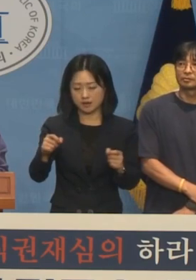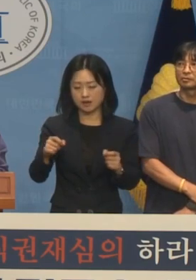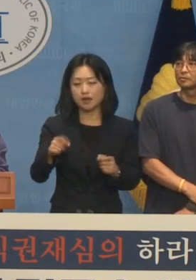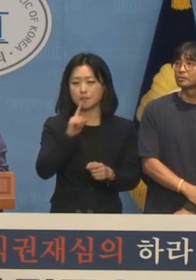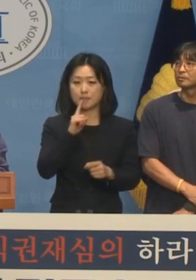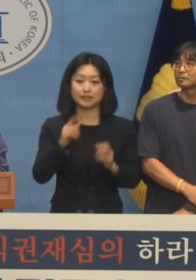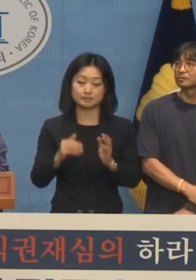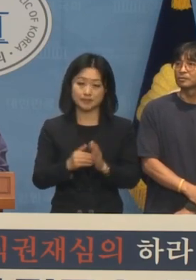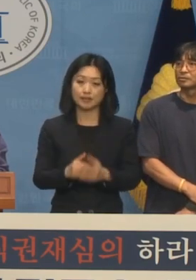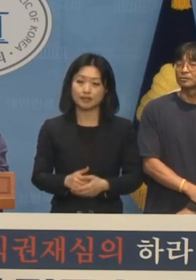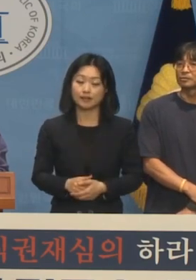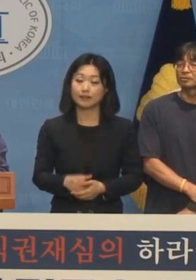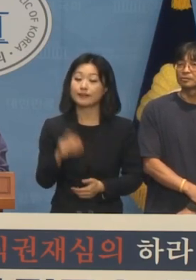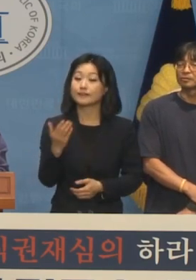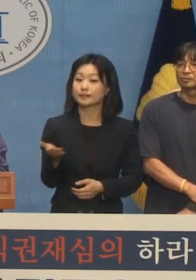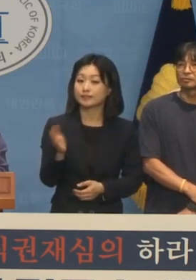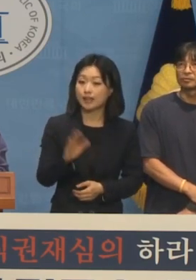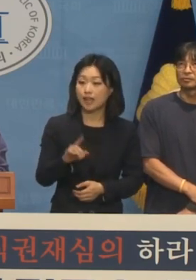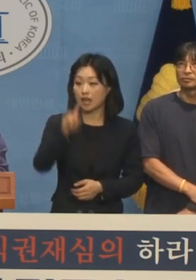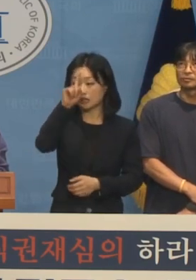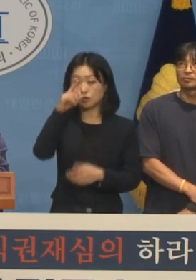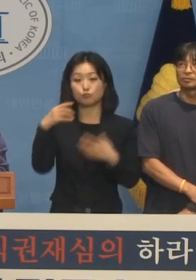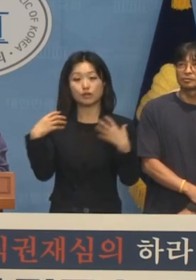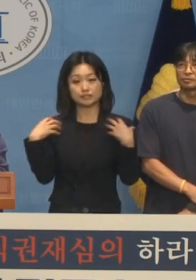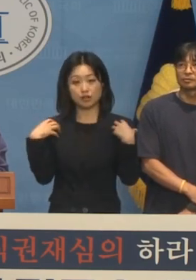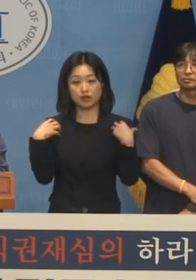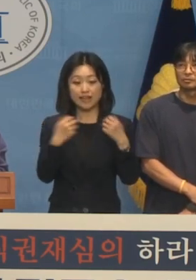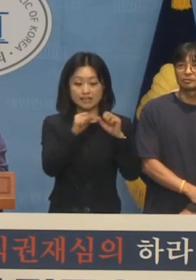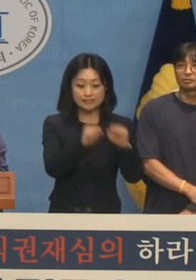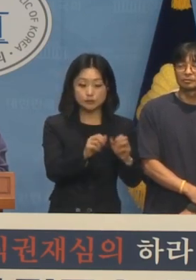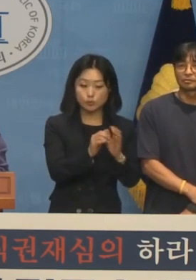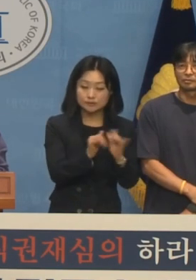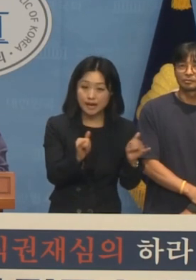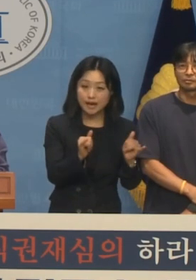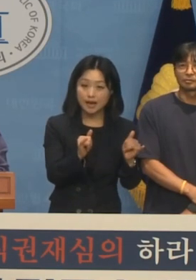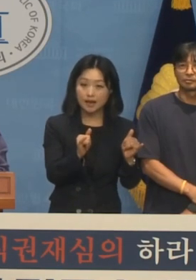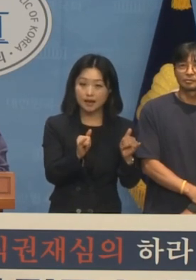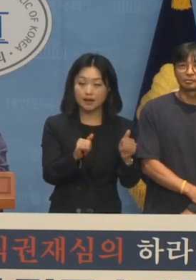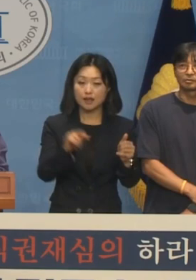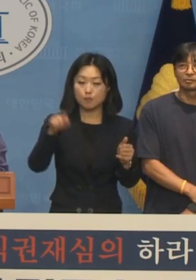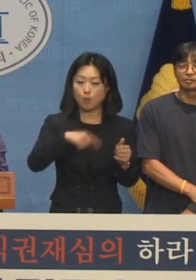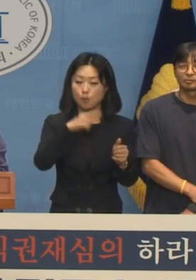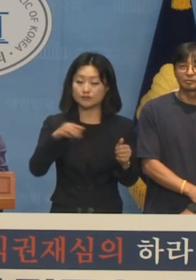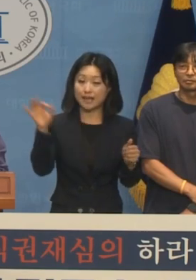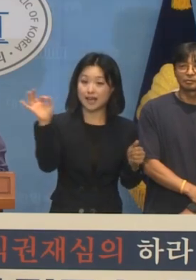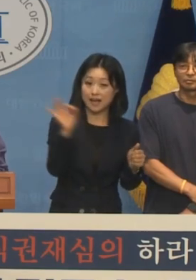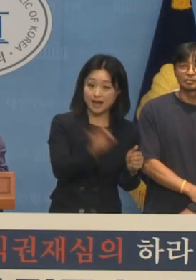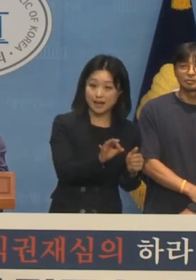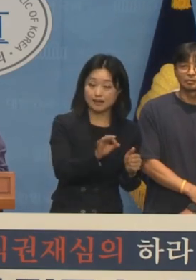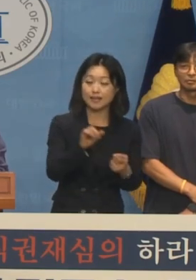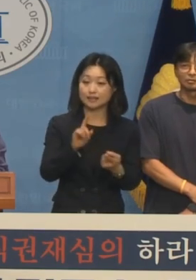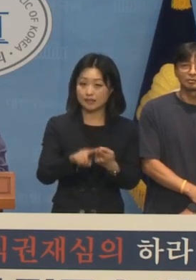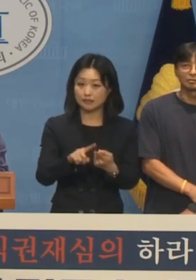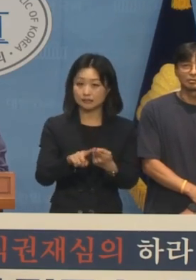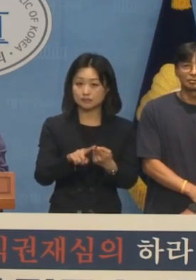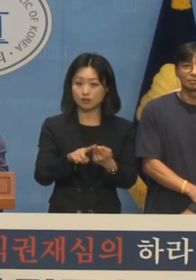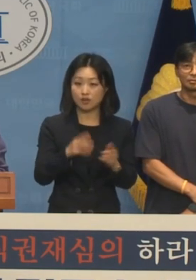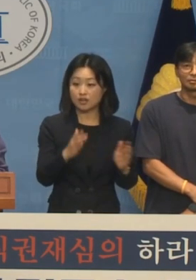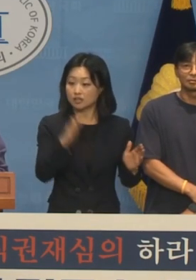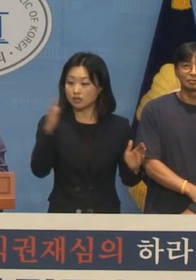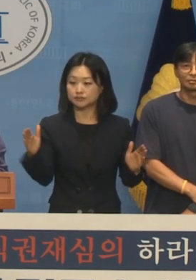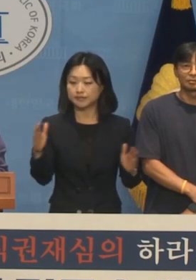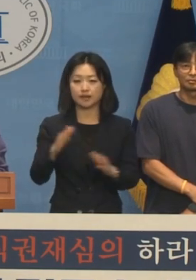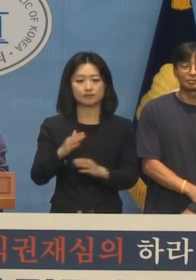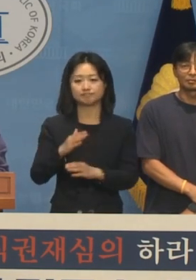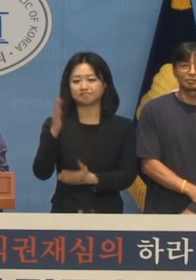합니다. 그런데 정부가 생존자들의 배보상 직권 재심의 요구를